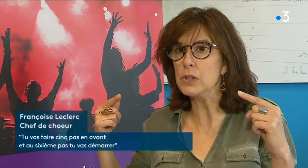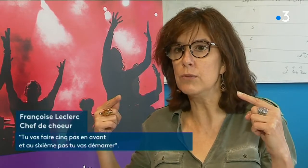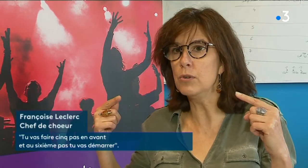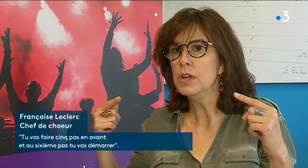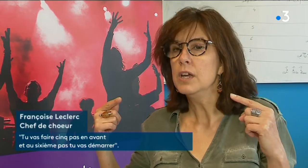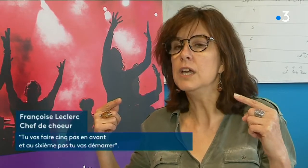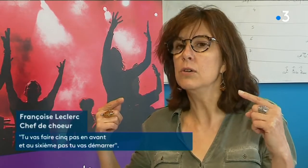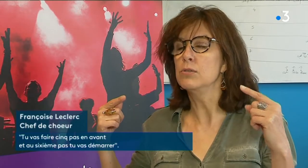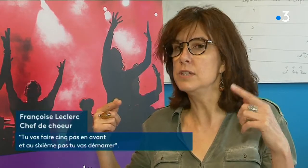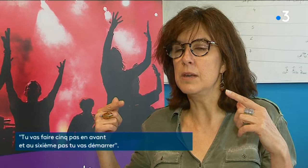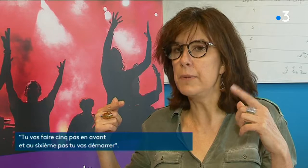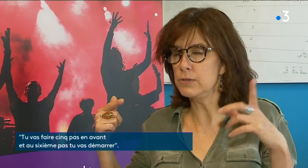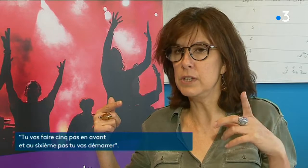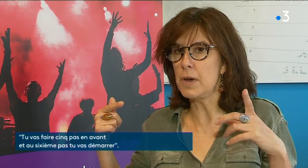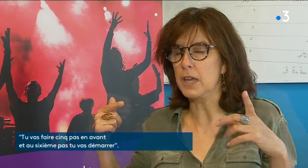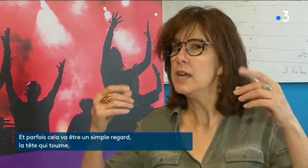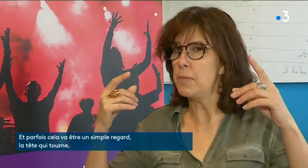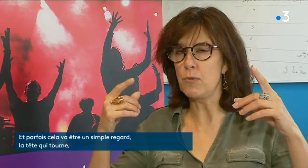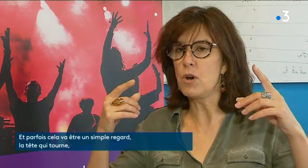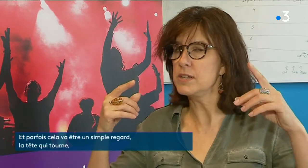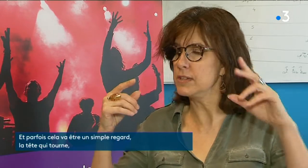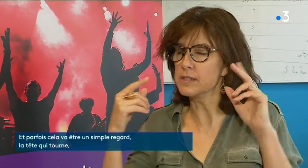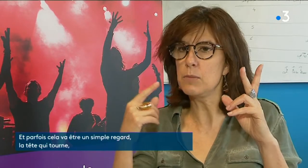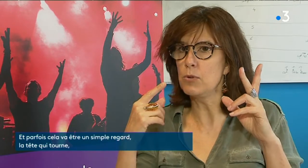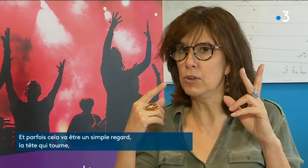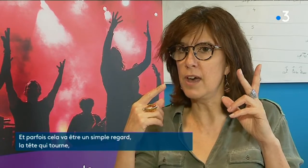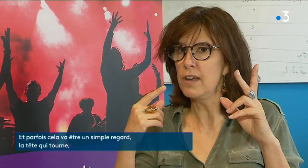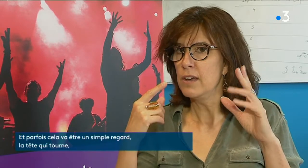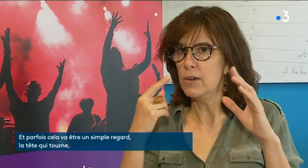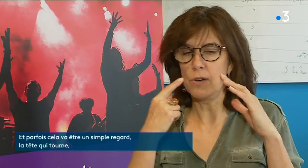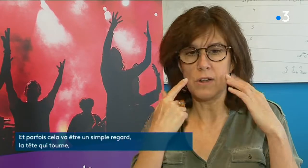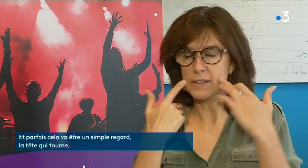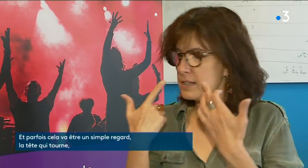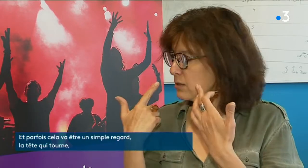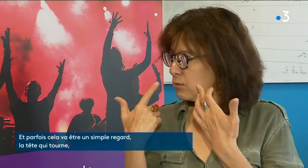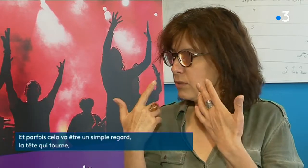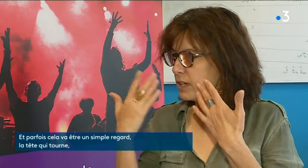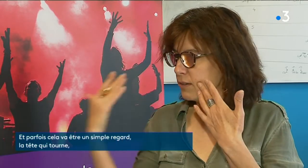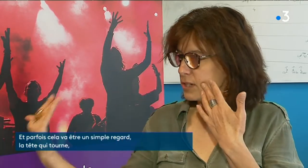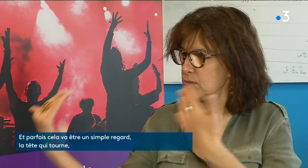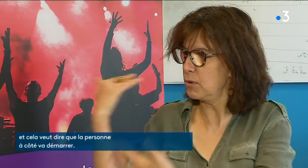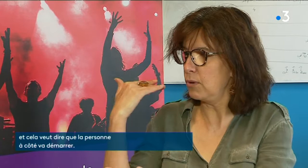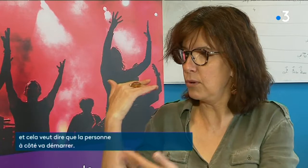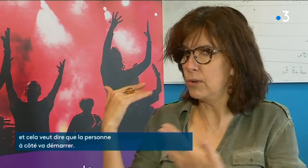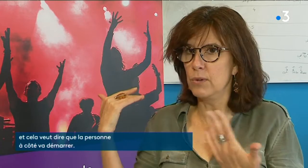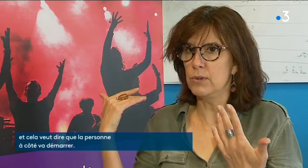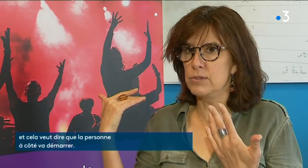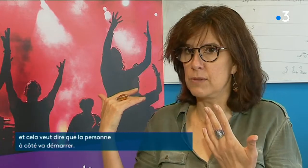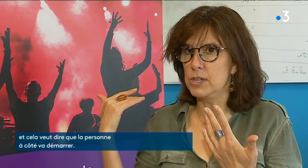avant et au 6e pas tu vas démarrer. Et parfois ça va être un simple regard, la tête qui tourne et effectivement ça veut dire que